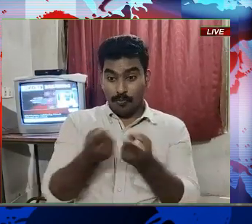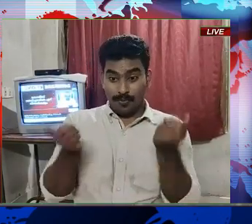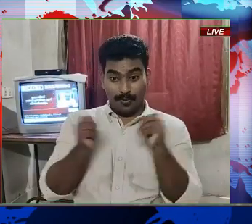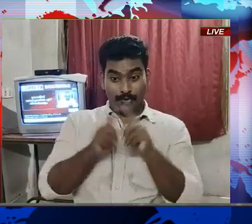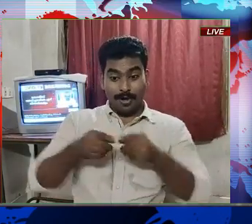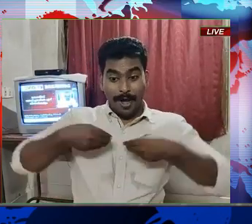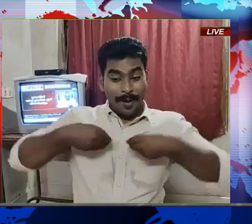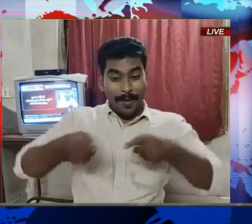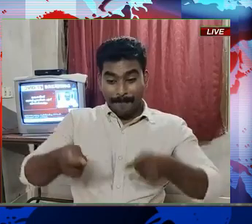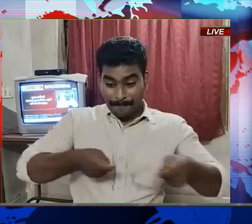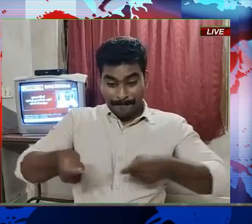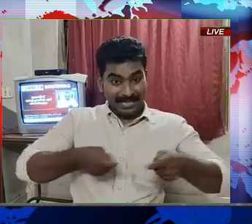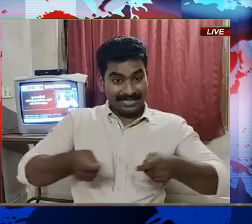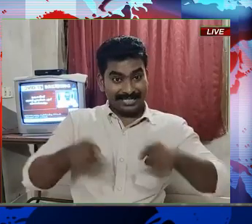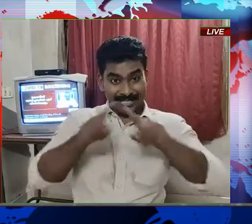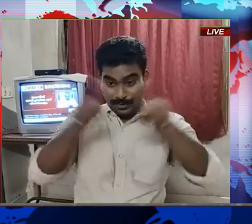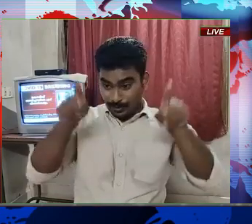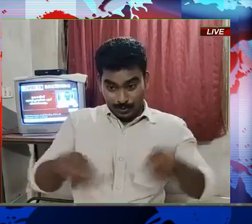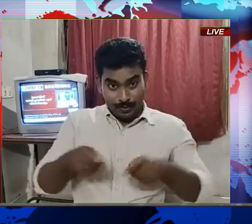ബാധിക്കുന്ന ഒന്നല്ല.